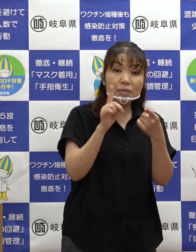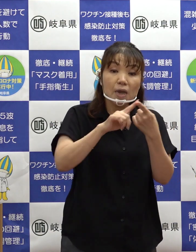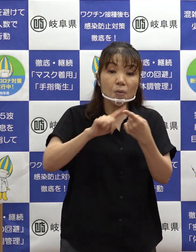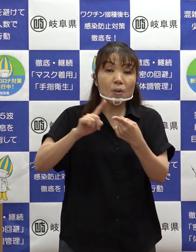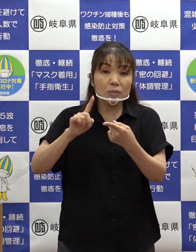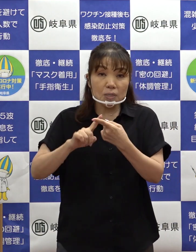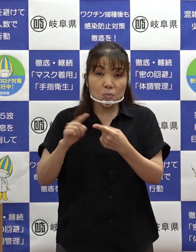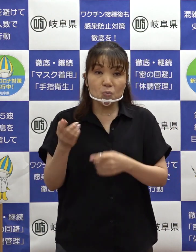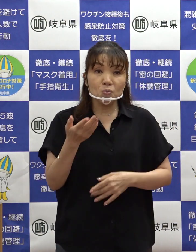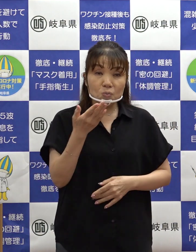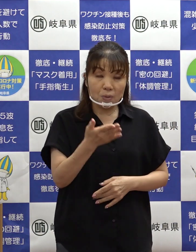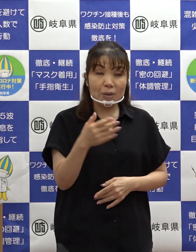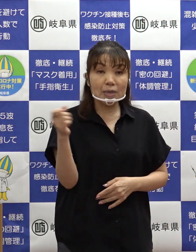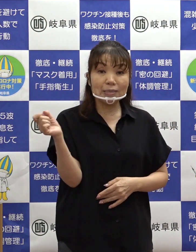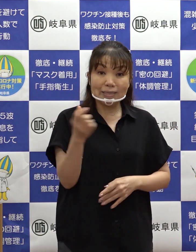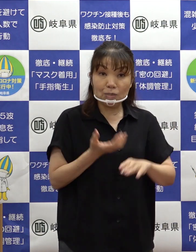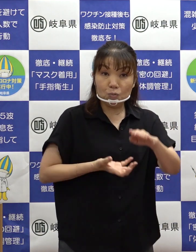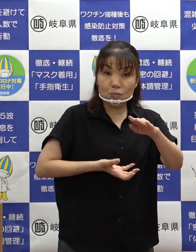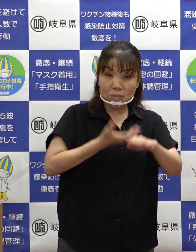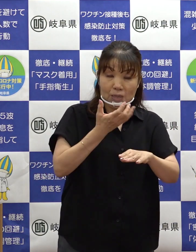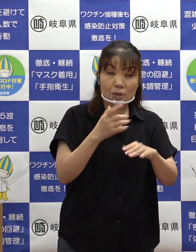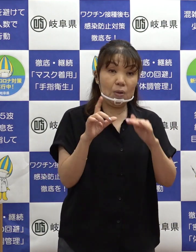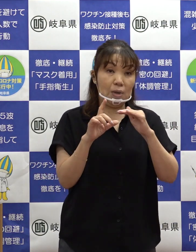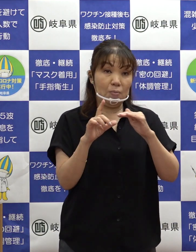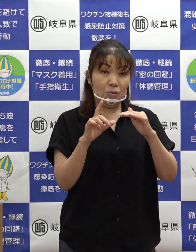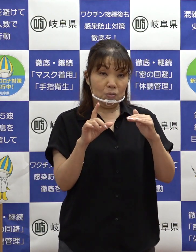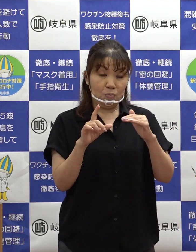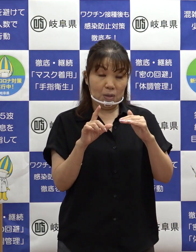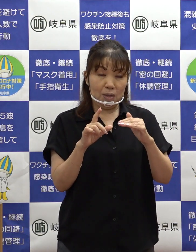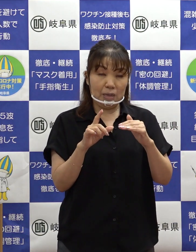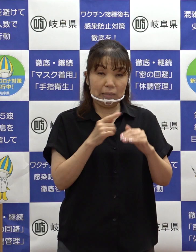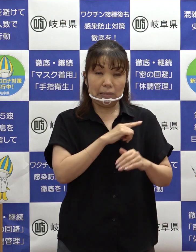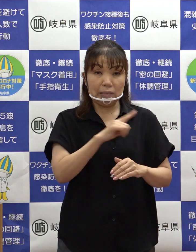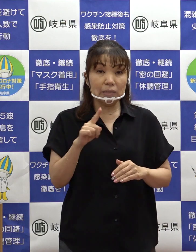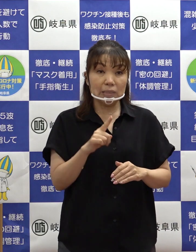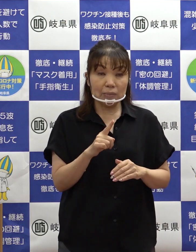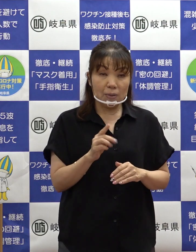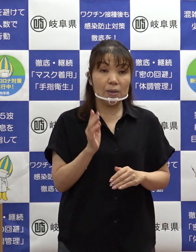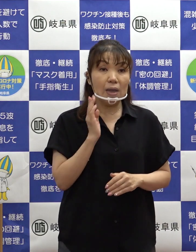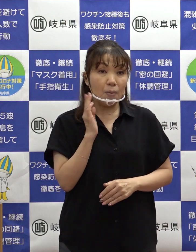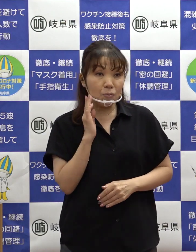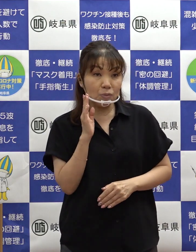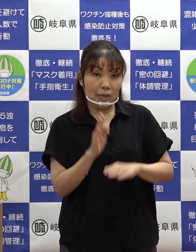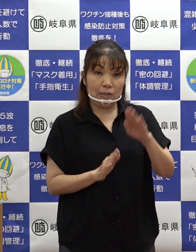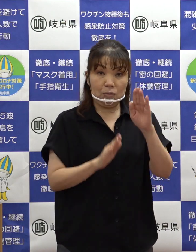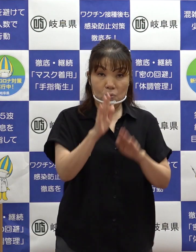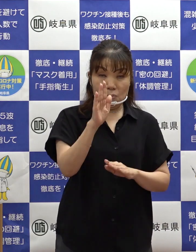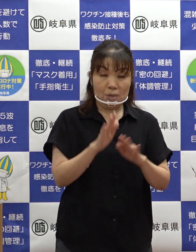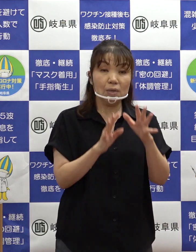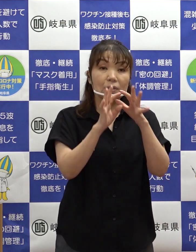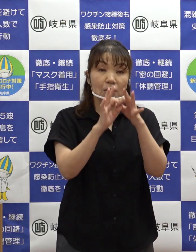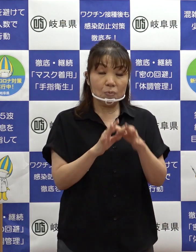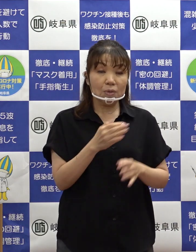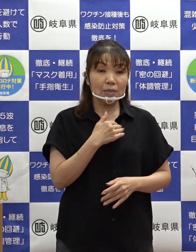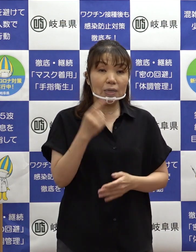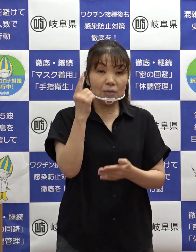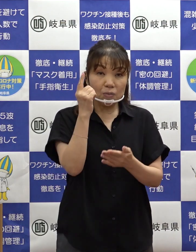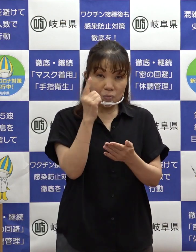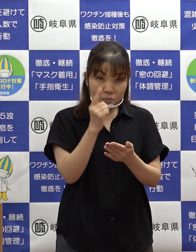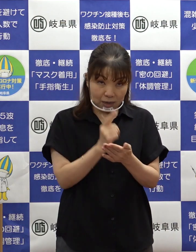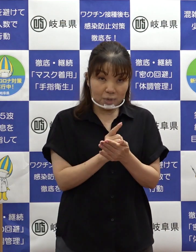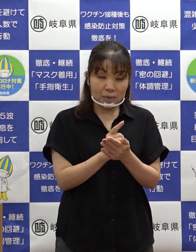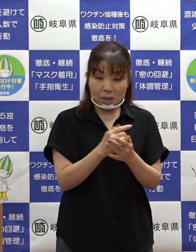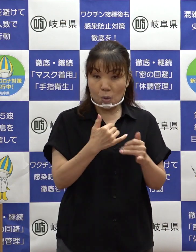まあ、緊急事態というのはそのレベルで言えば最も危険な事態ということですから、 できる限りオンライン